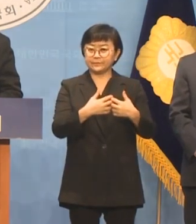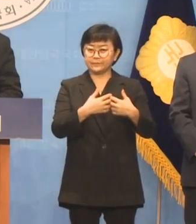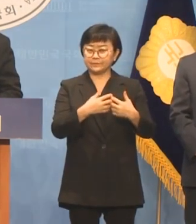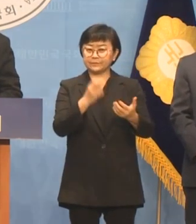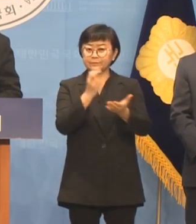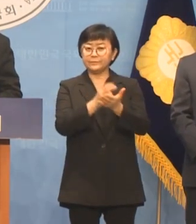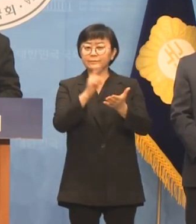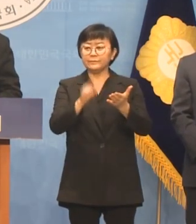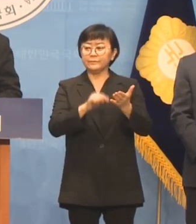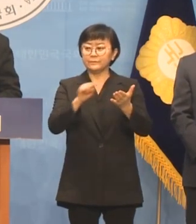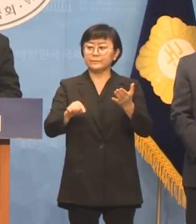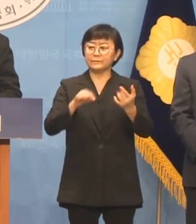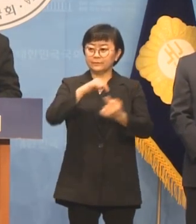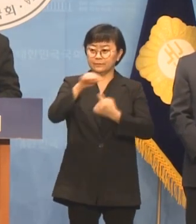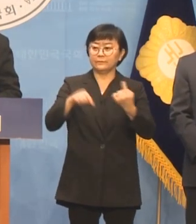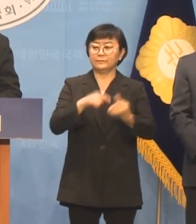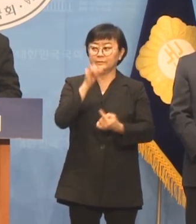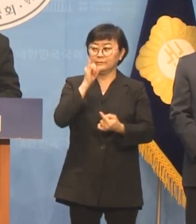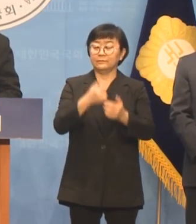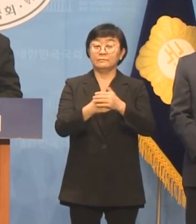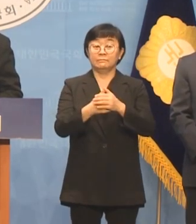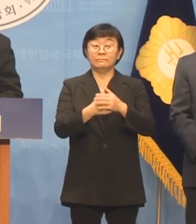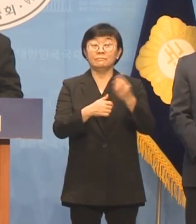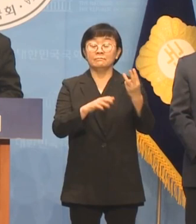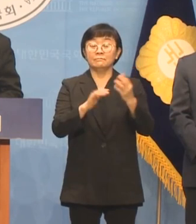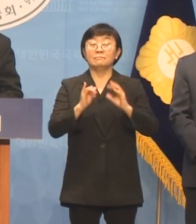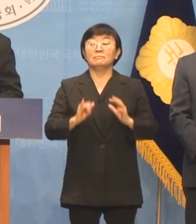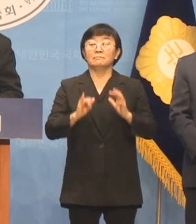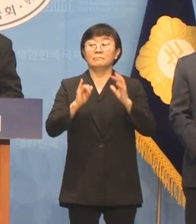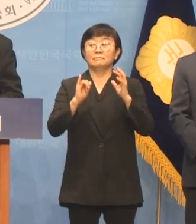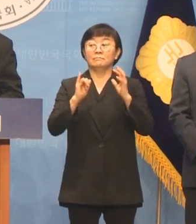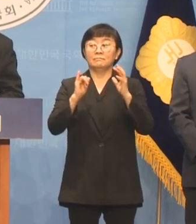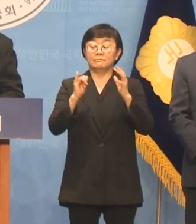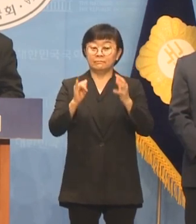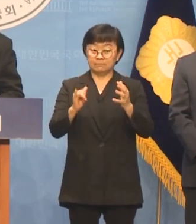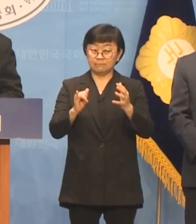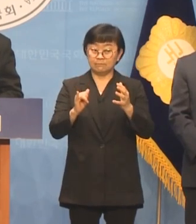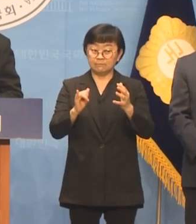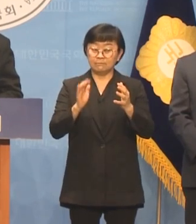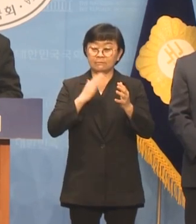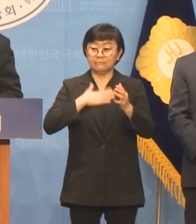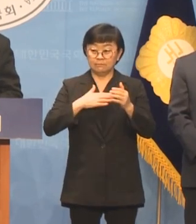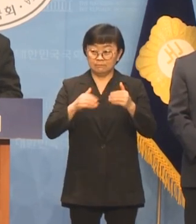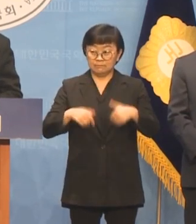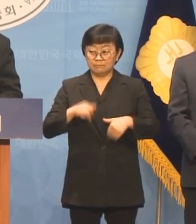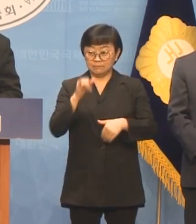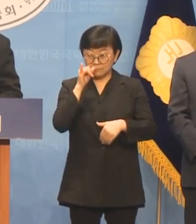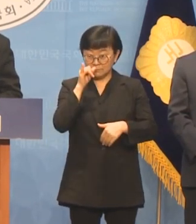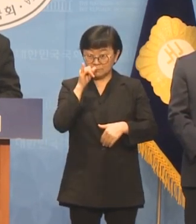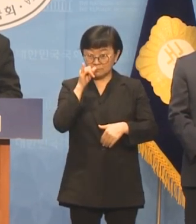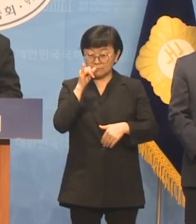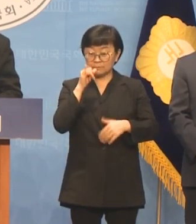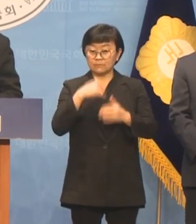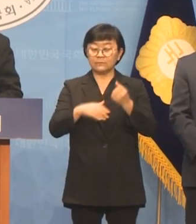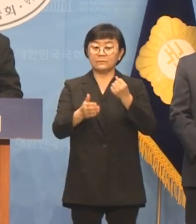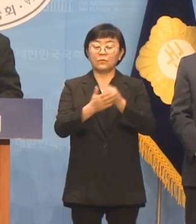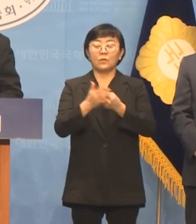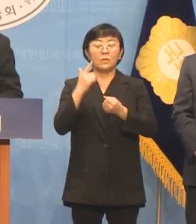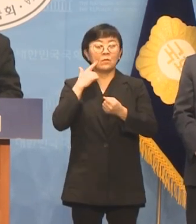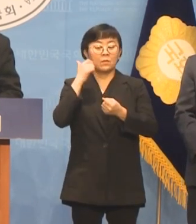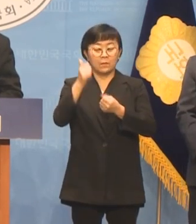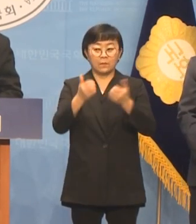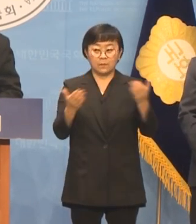법인도 운영하신 분이십니다. 이렇게 세상을 알아야겠다 하는 생각으로 목회를